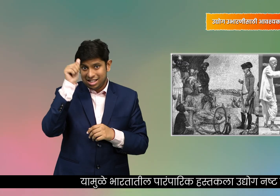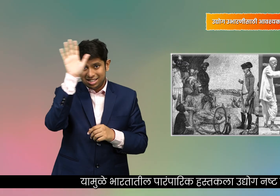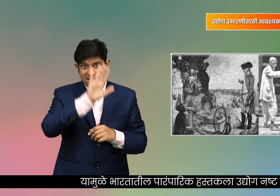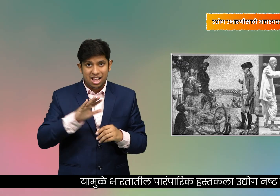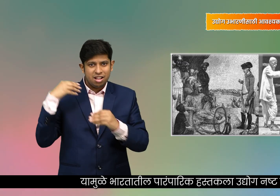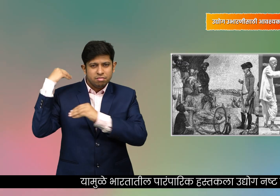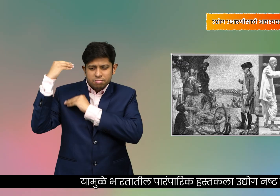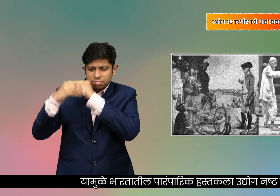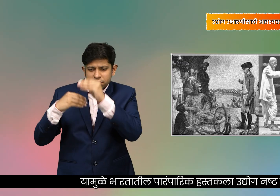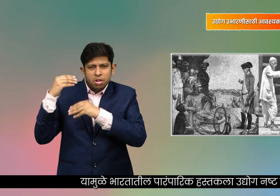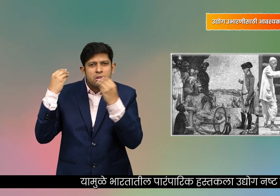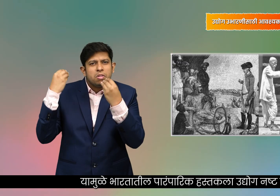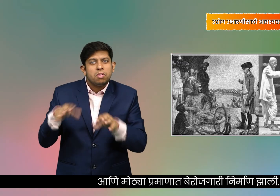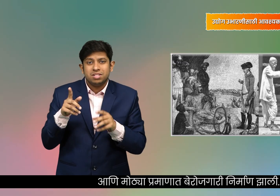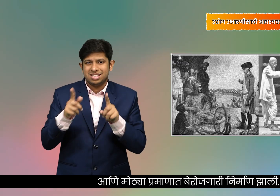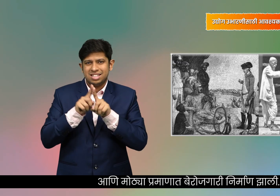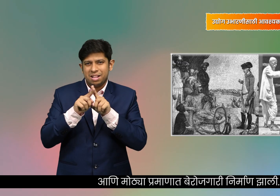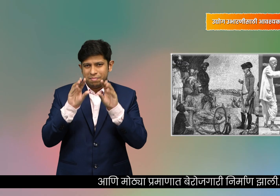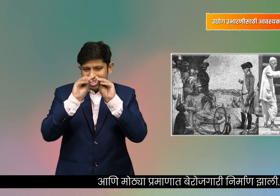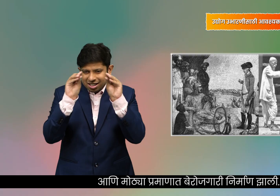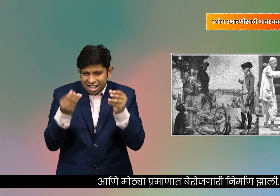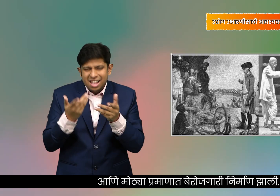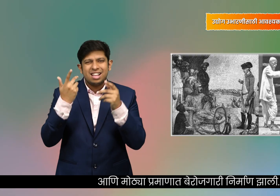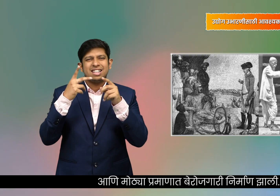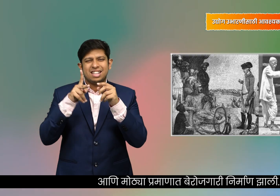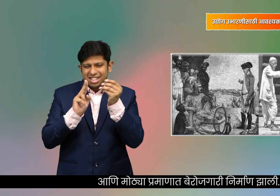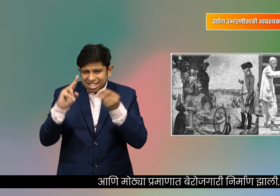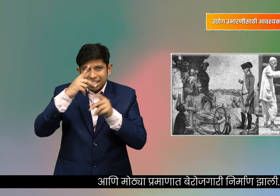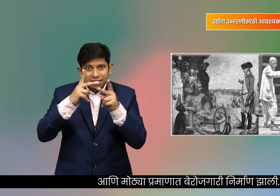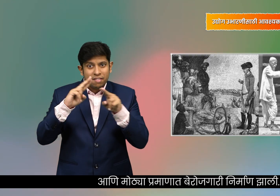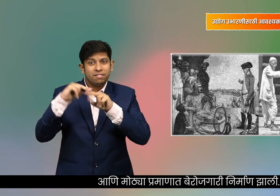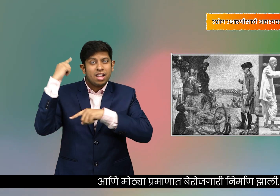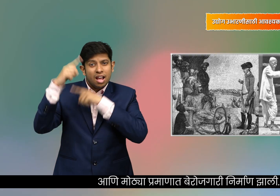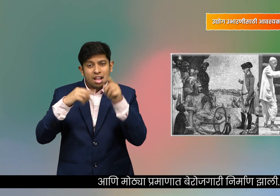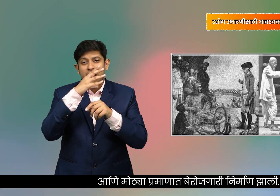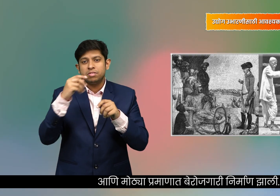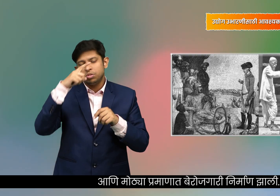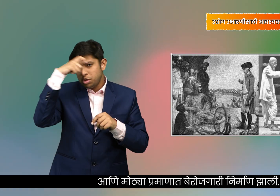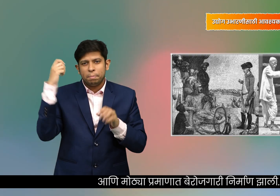हस्तकला उद्योग नष्ट झाले आणि मोठ्या प्रमाणात बेरोजगारी निर्माण झाली.